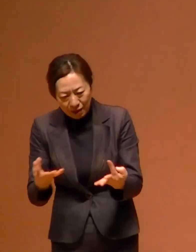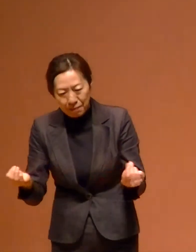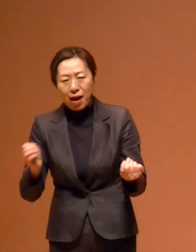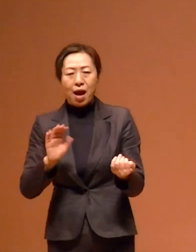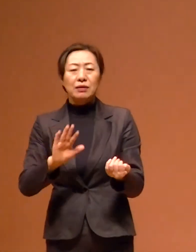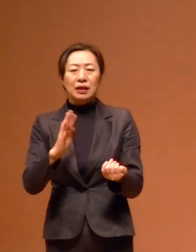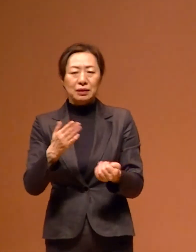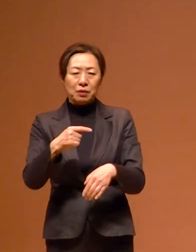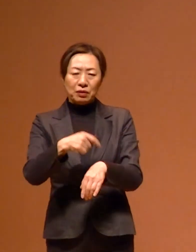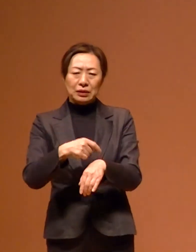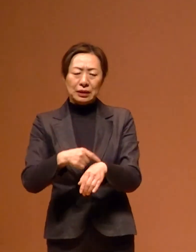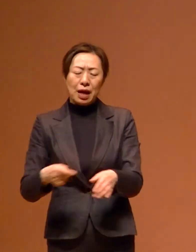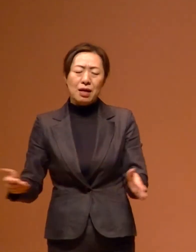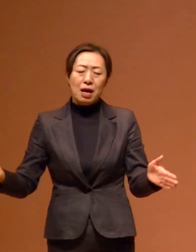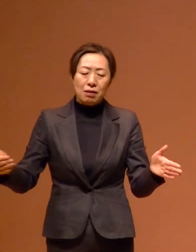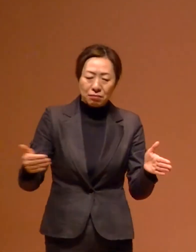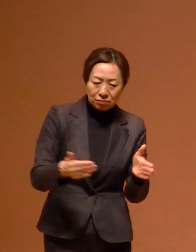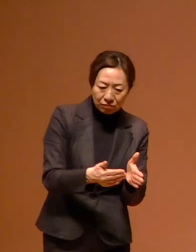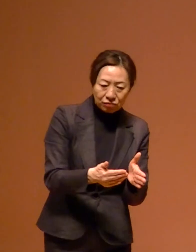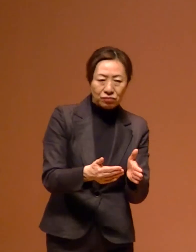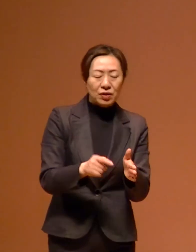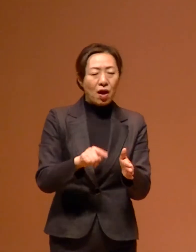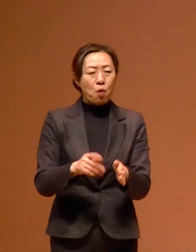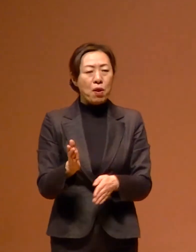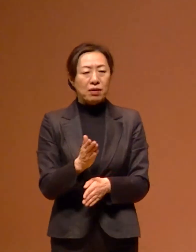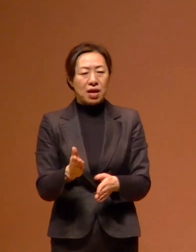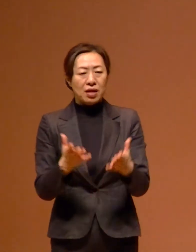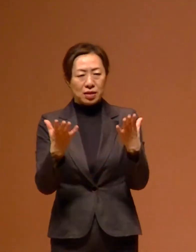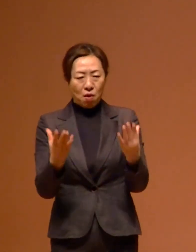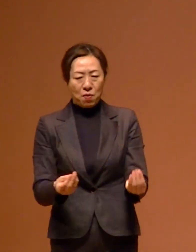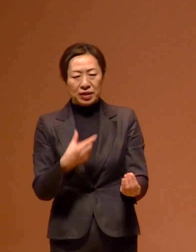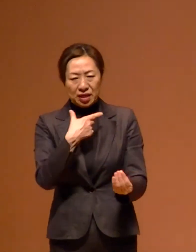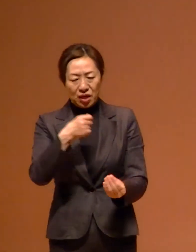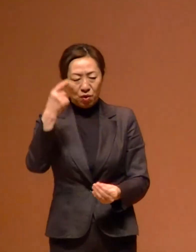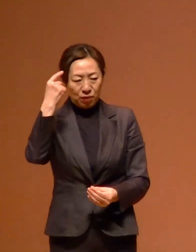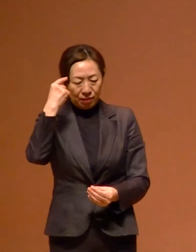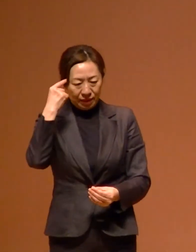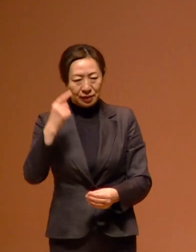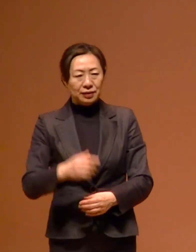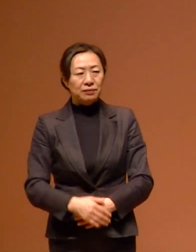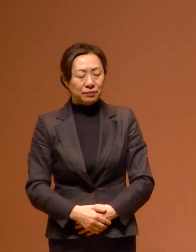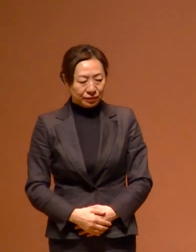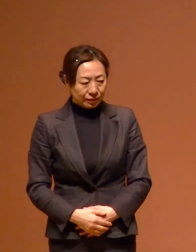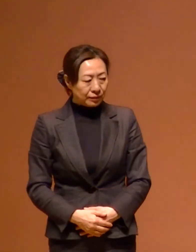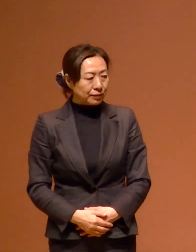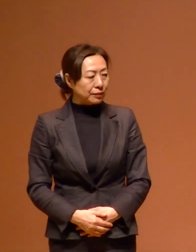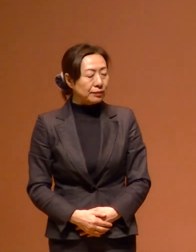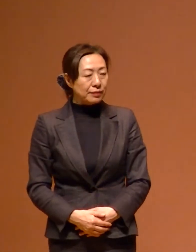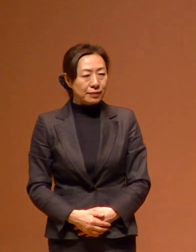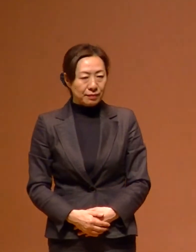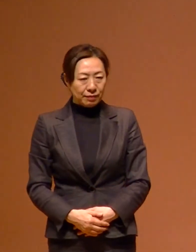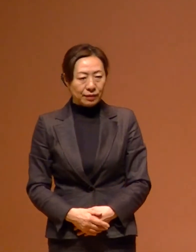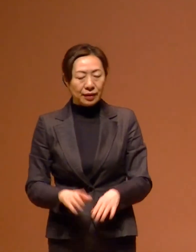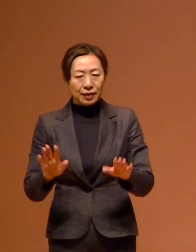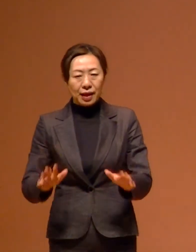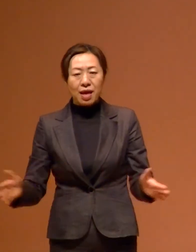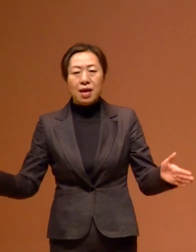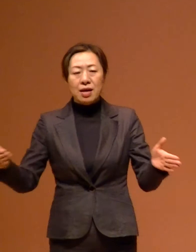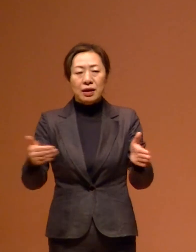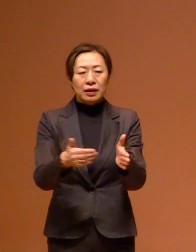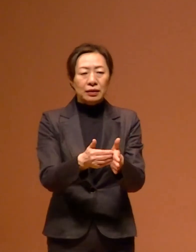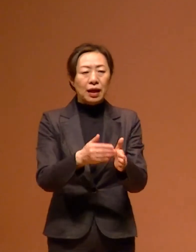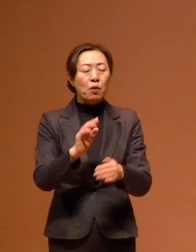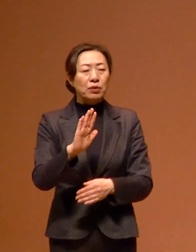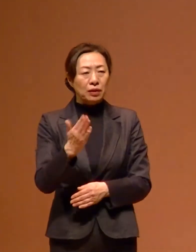間がないのでこれぐらいにしたいと思います。 それで、最後ですけれども、本